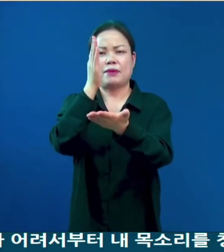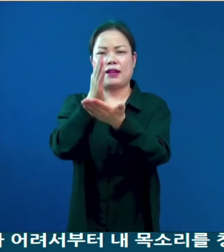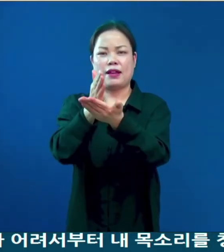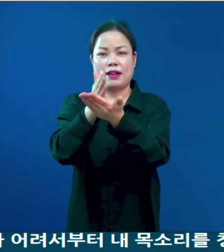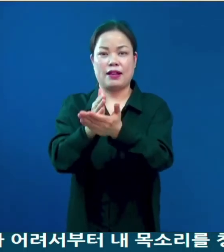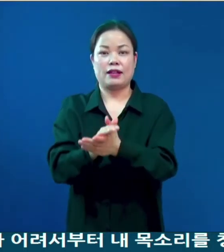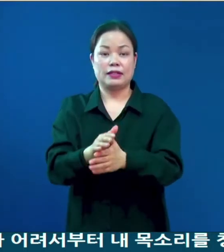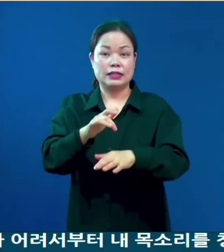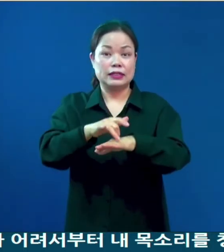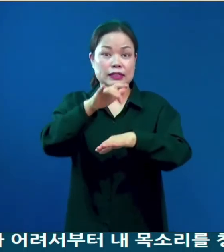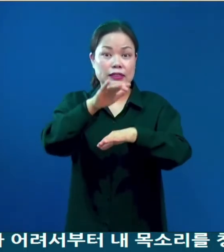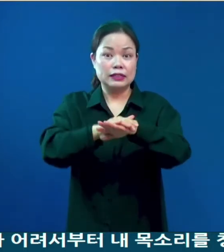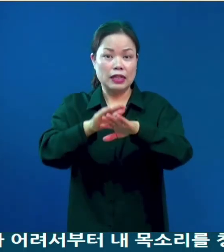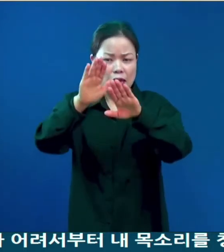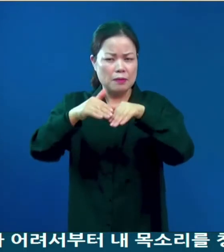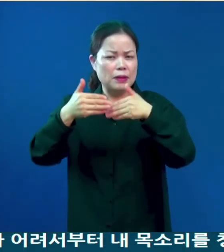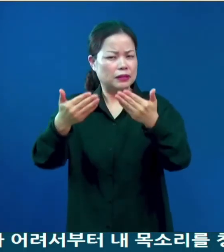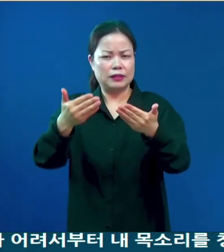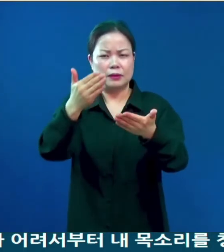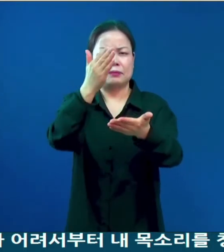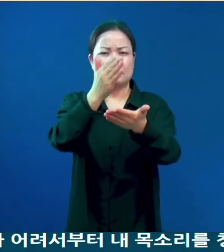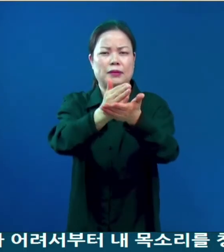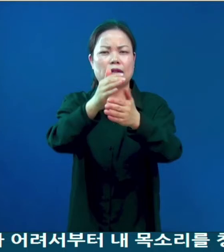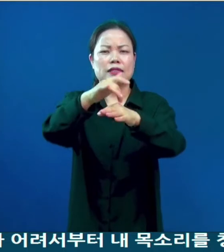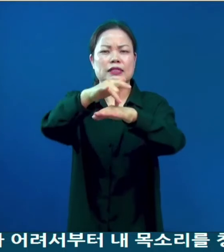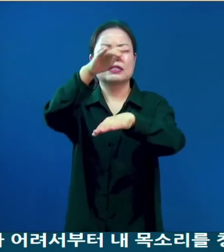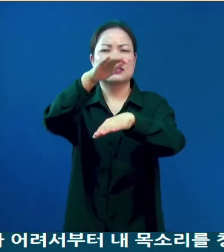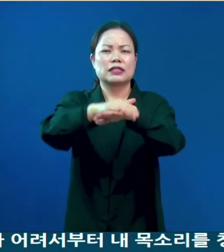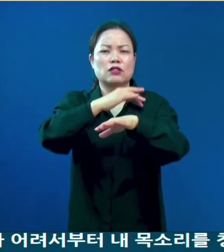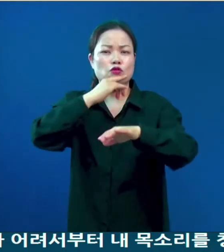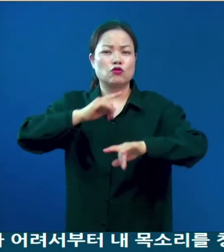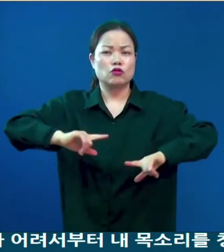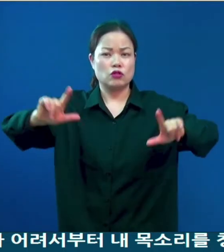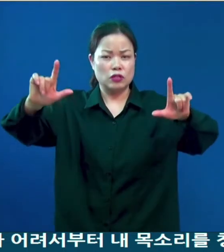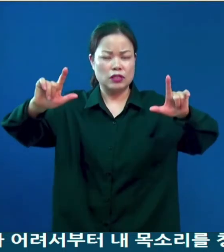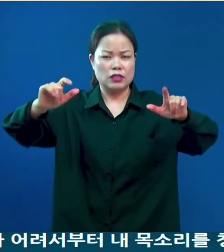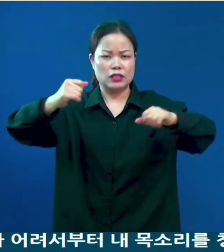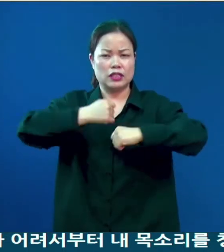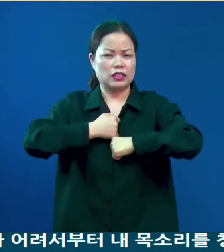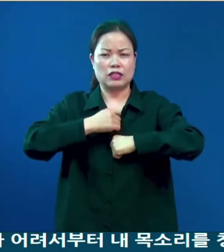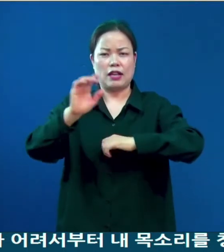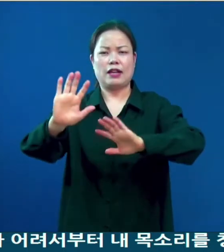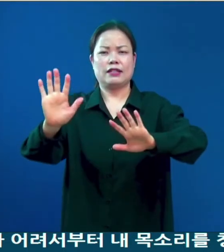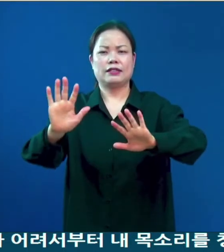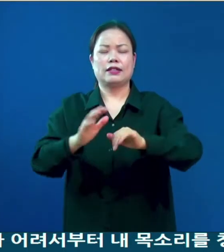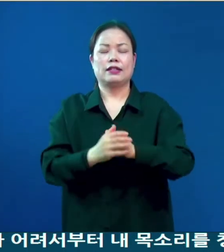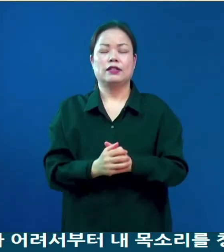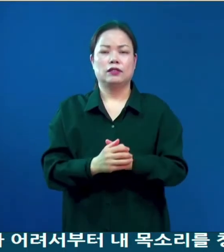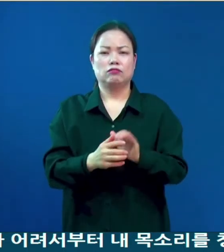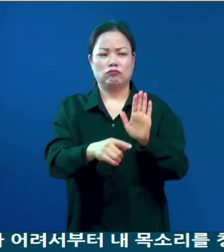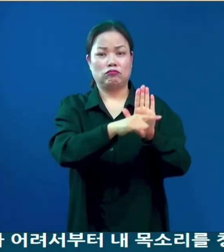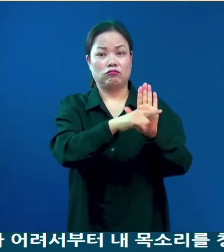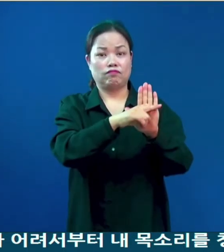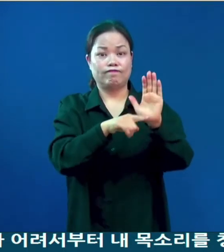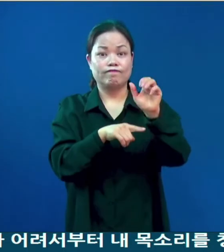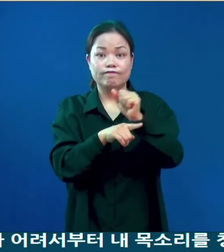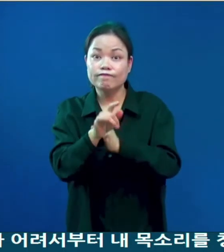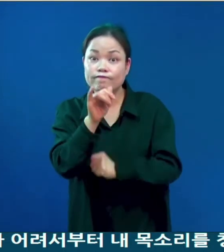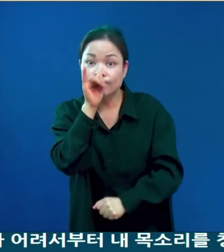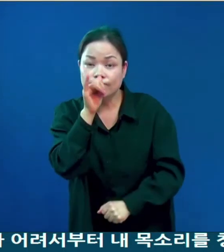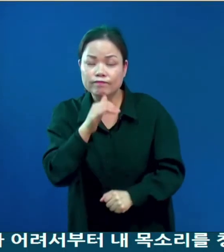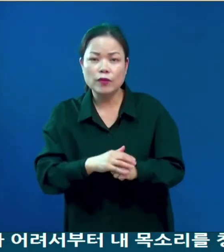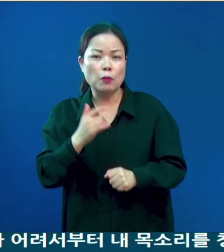또 습관적인 예배 생활 안 된다. 습관적인 주일 성수 안 된다. 이런 부정적 의미를 우리는 다 알고 있습니다. 이제